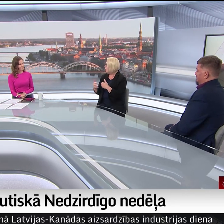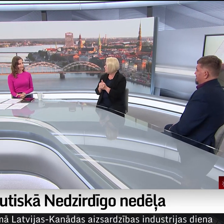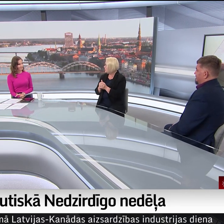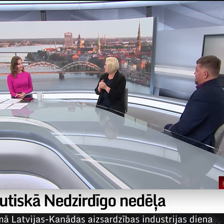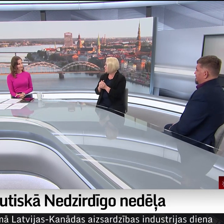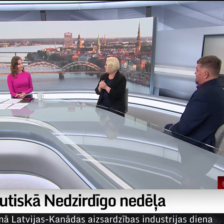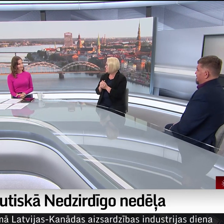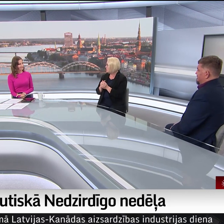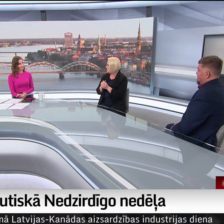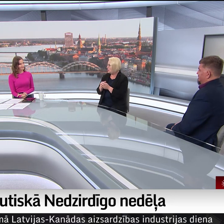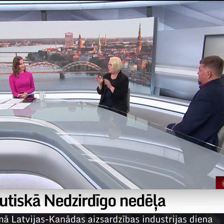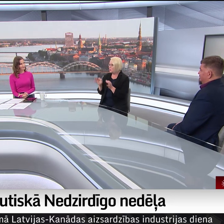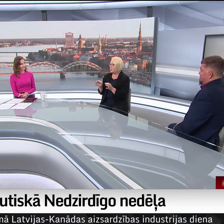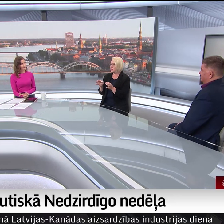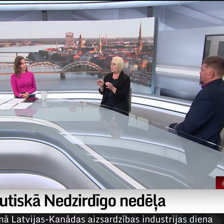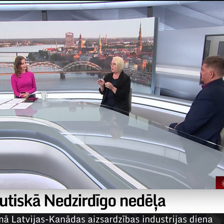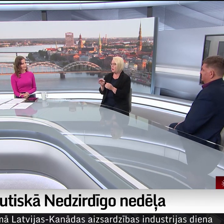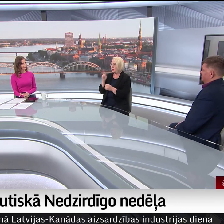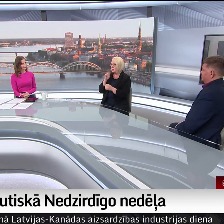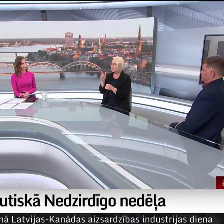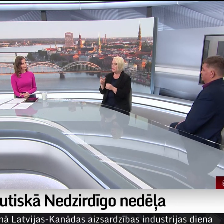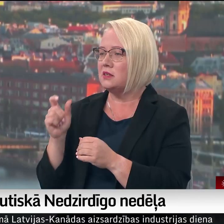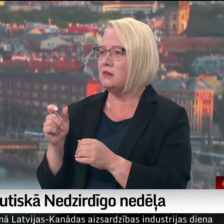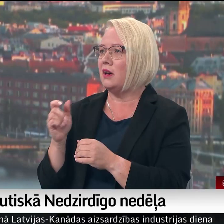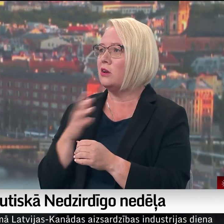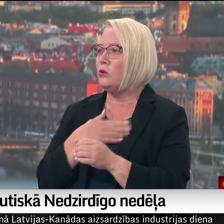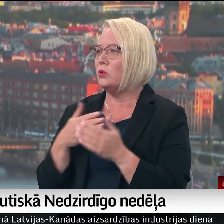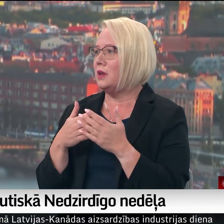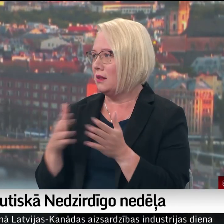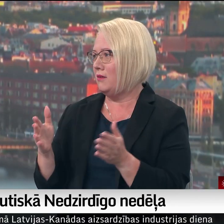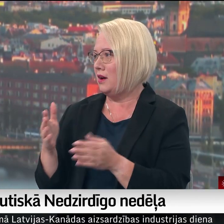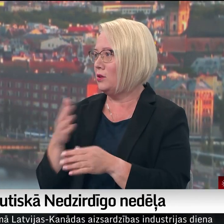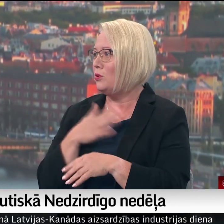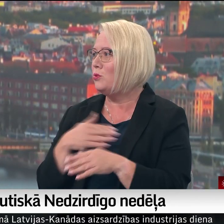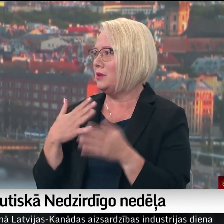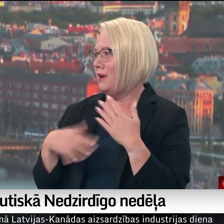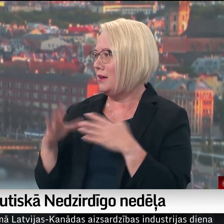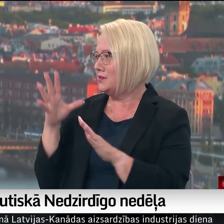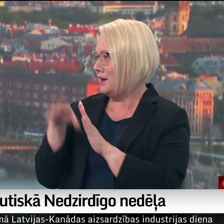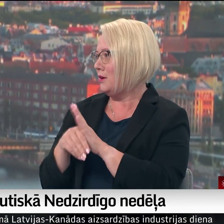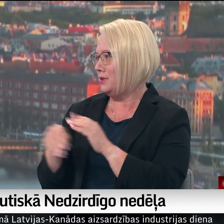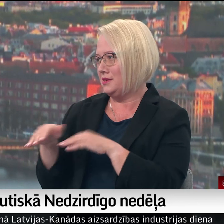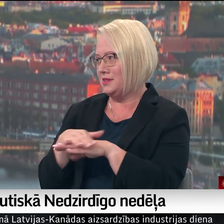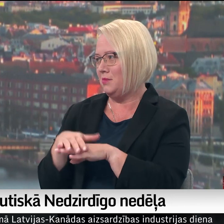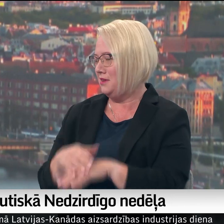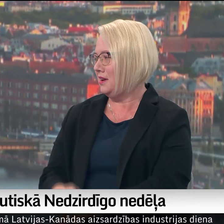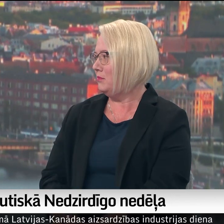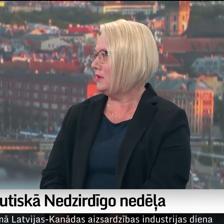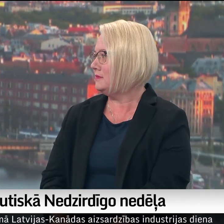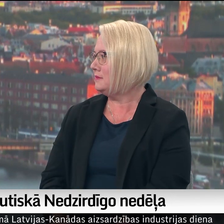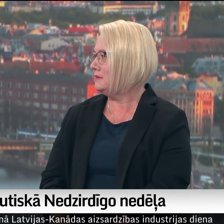atvieglot to sazināšanos. Bet patiesībā nedzirdīgai cilvēki ir ļoti atvērts un ļoti vēlas iekļauties